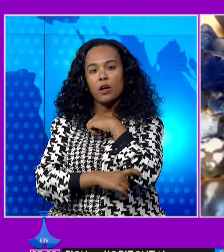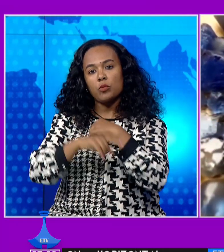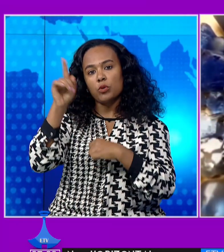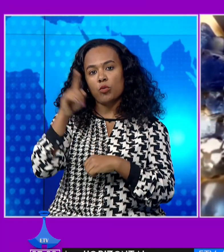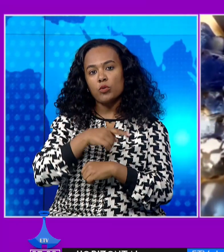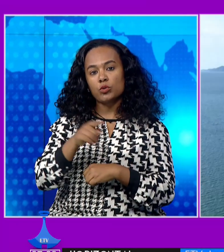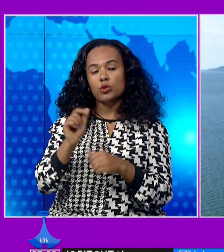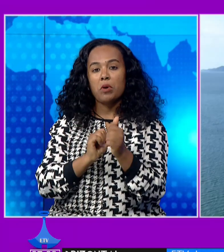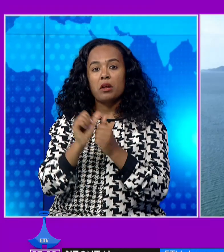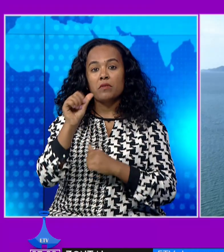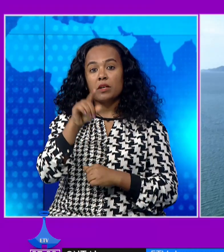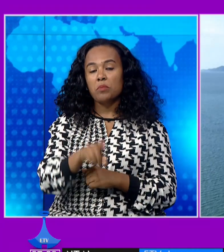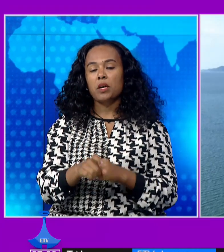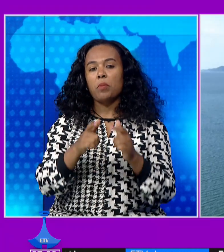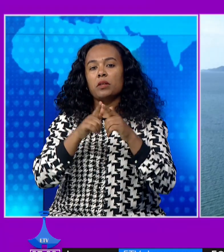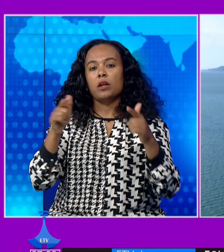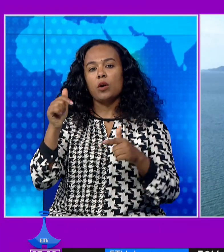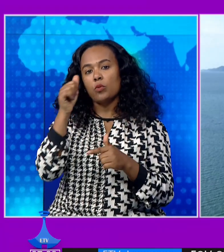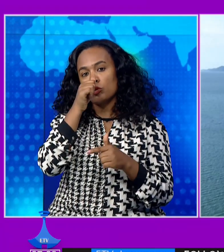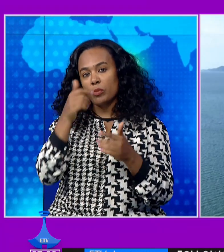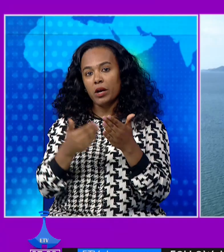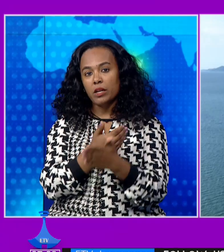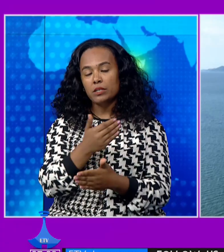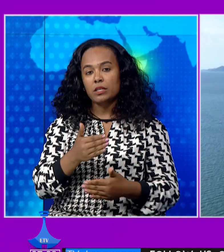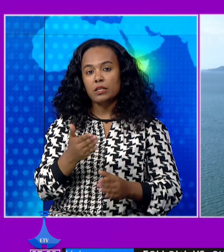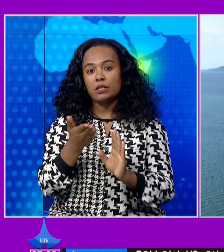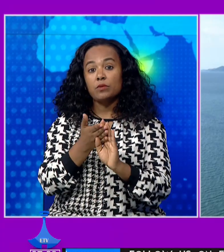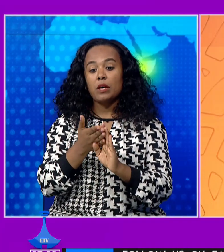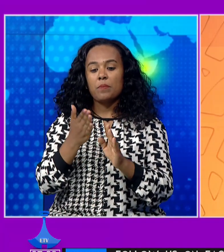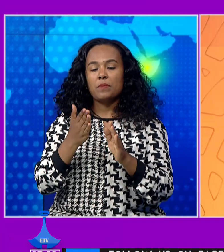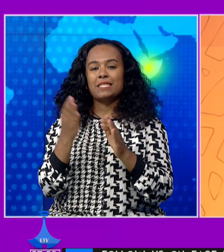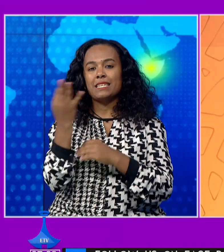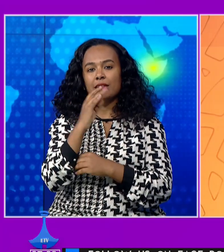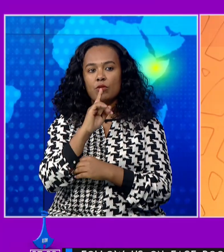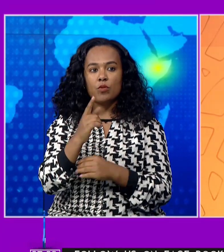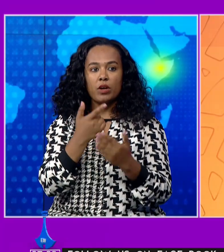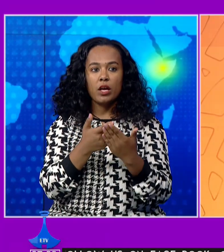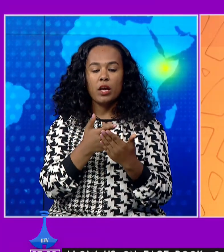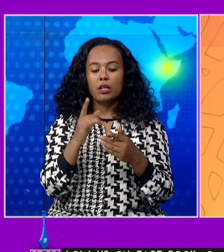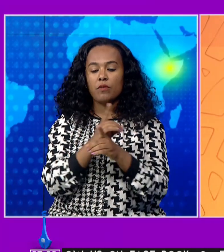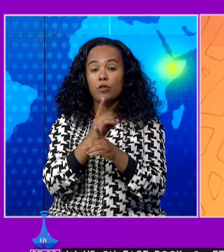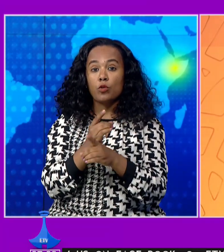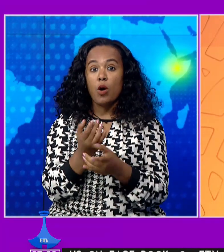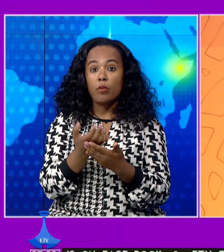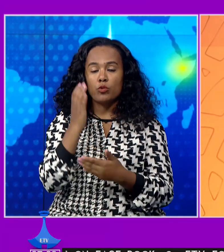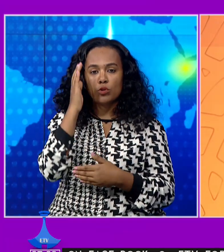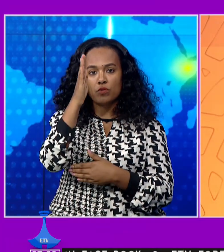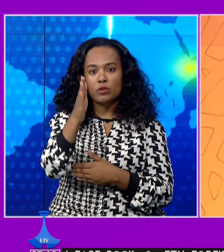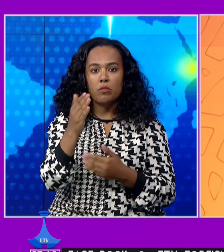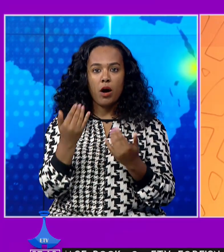ማለፍ እንደሚገባም የታላቁ የህዳሴ ግድብ ሕያው ምስክር ነው። ይሄ የተፈጥሮ ሀብቶች ወደፊትም